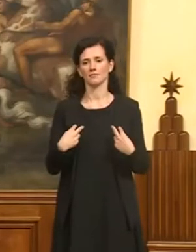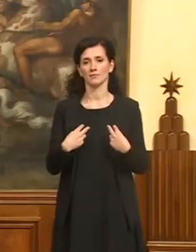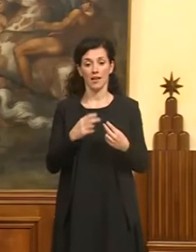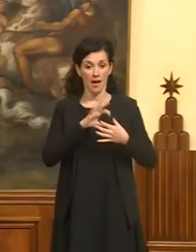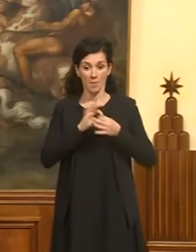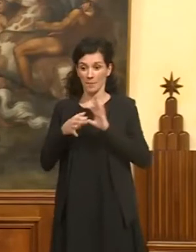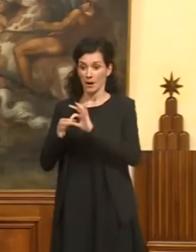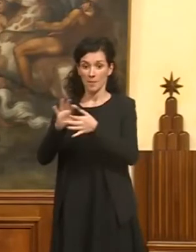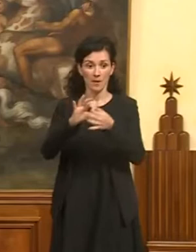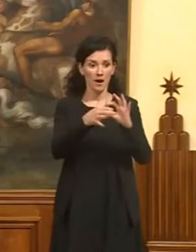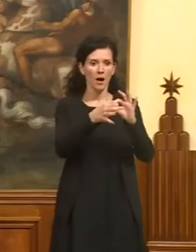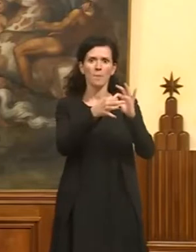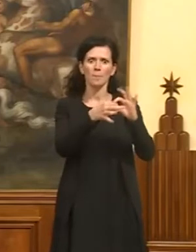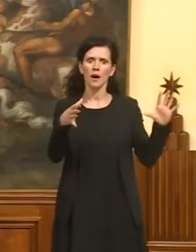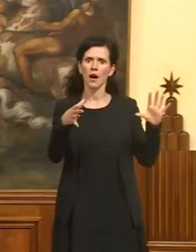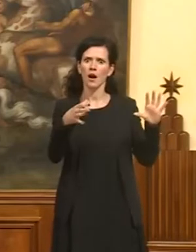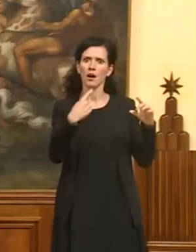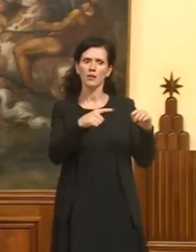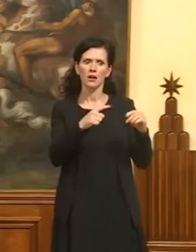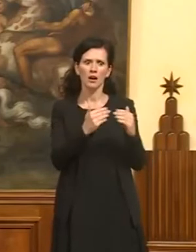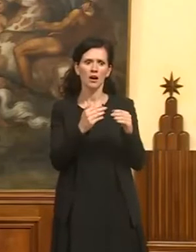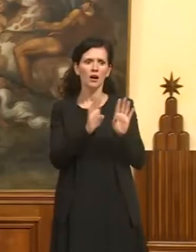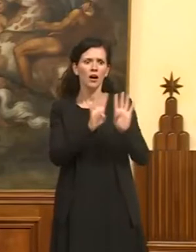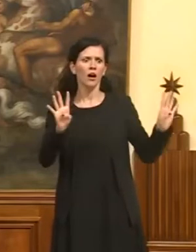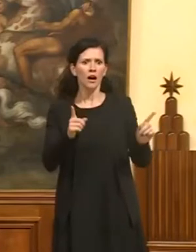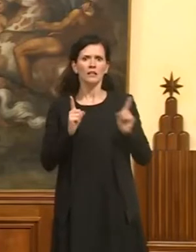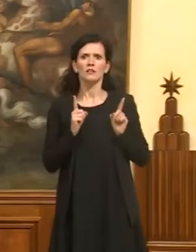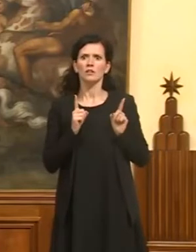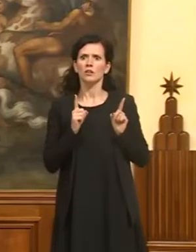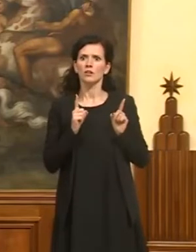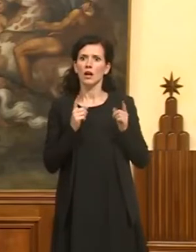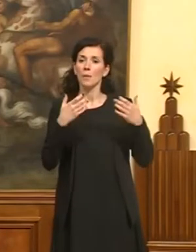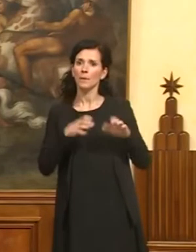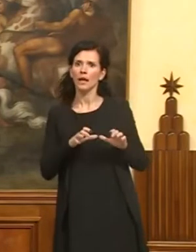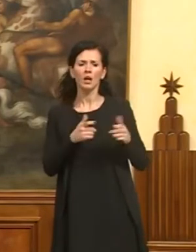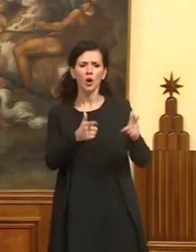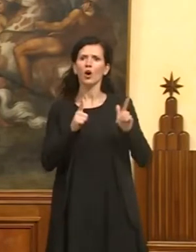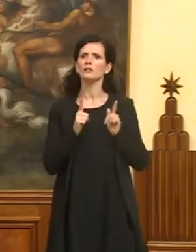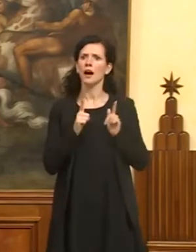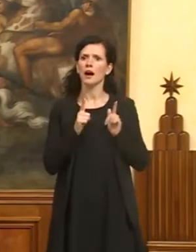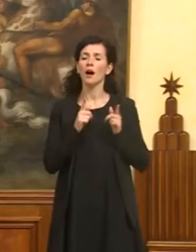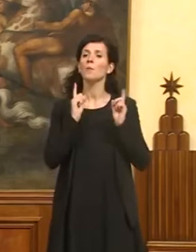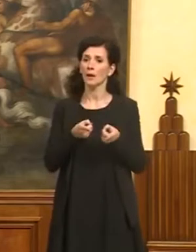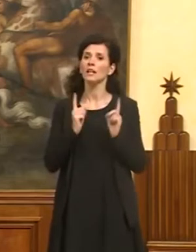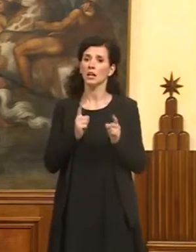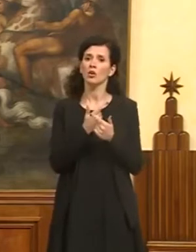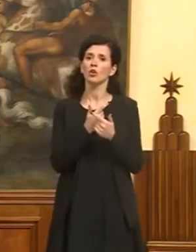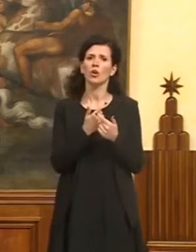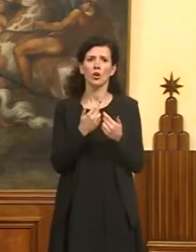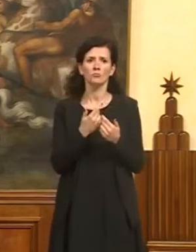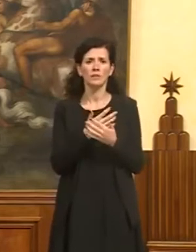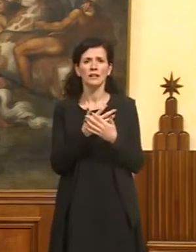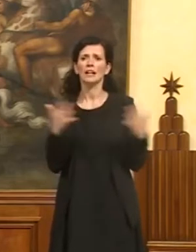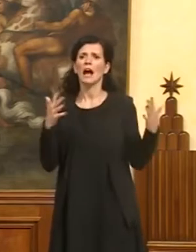anche un solo anello, questa barriera di protezione verrebbe meno, esponendoci a pericoli più grandi